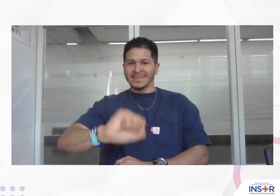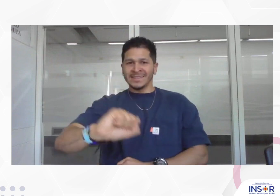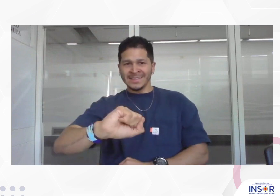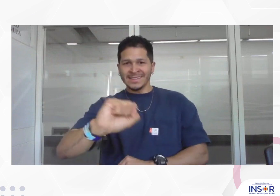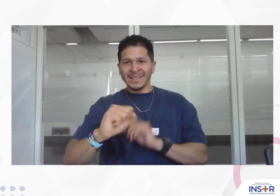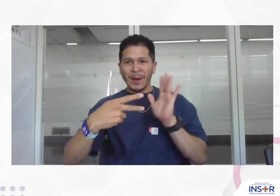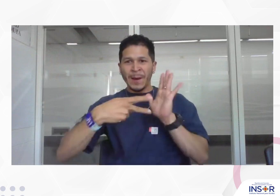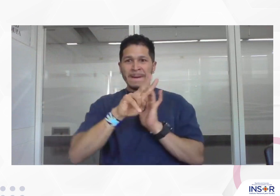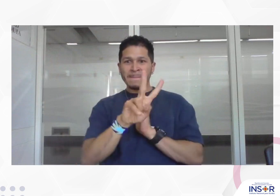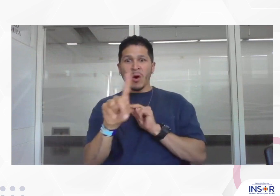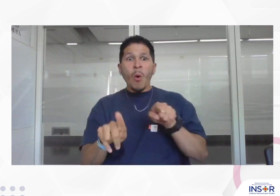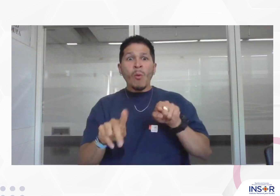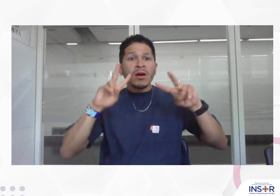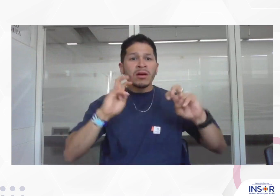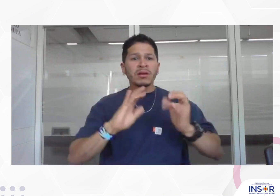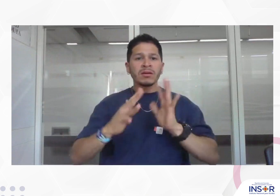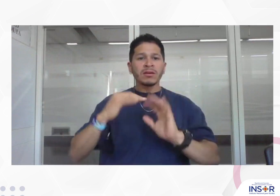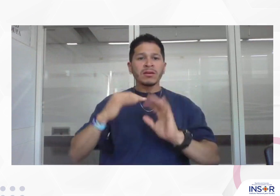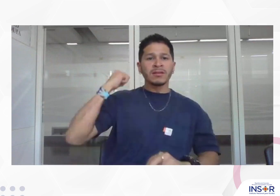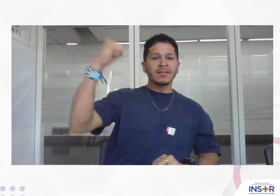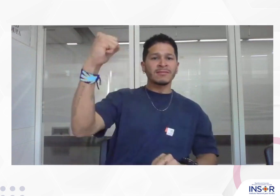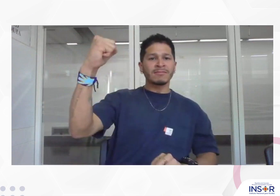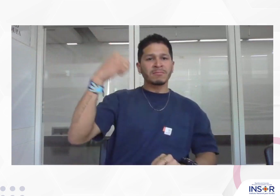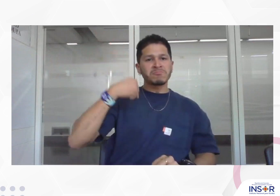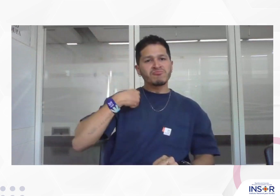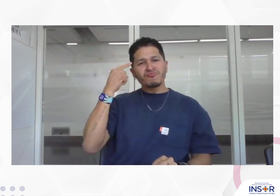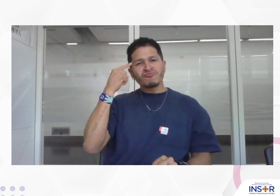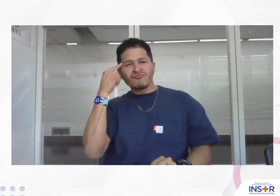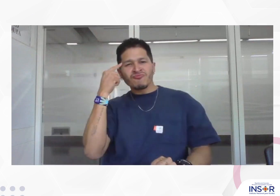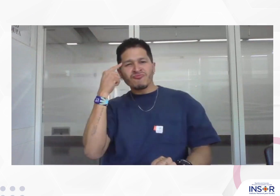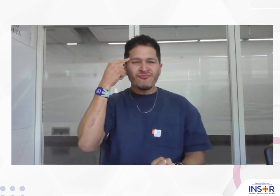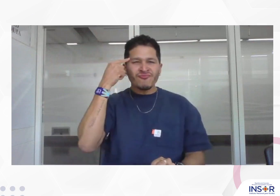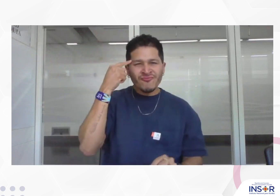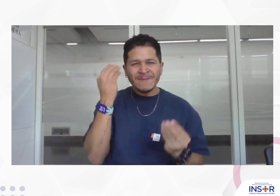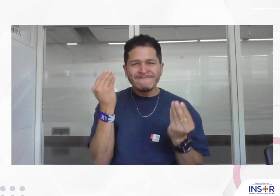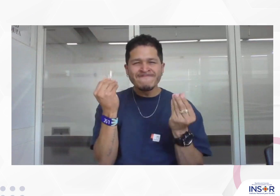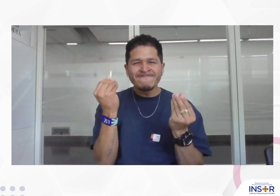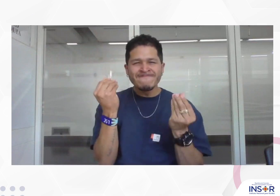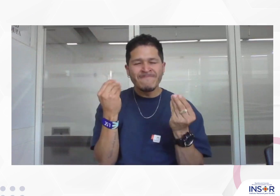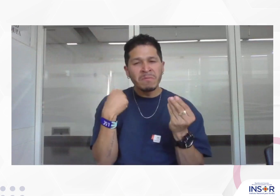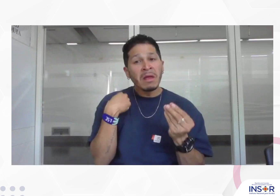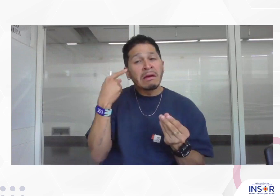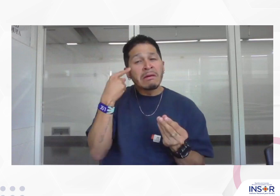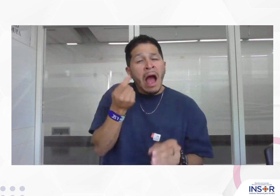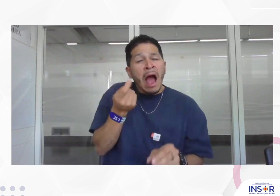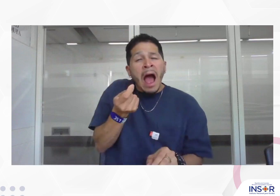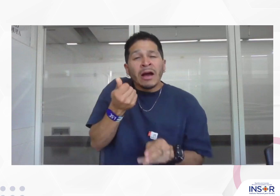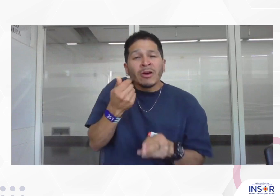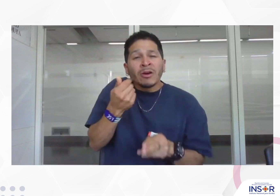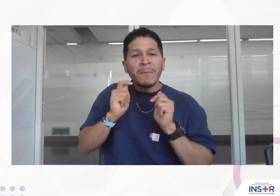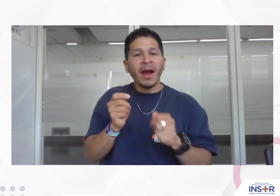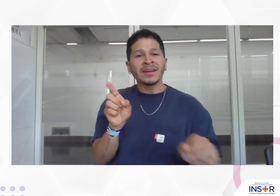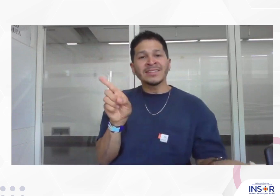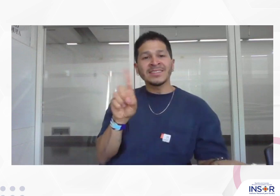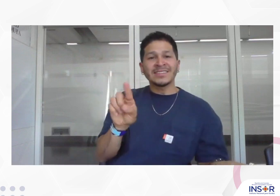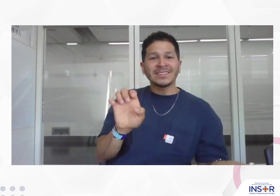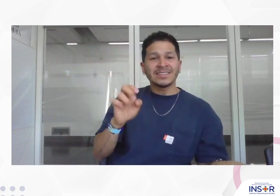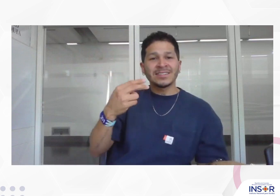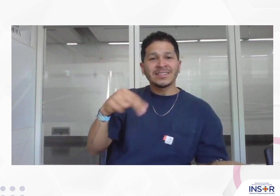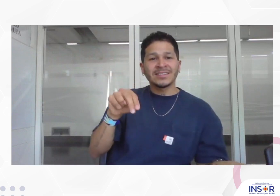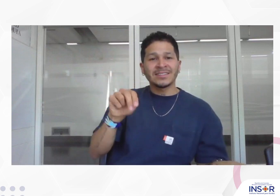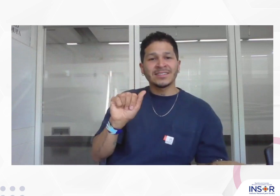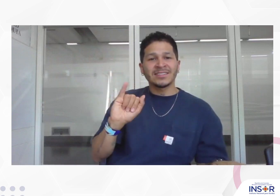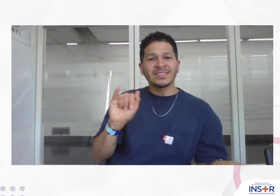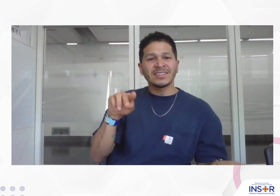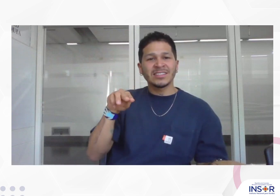el 2021, sí creo que fue en 2021, que yo empecé a pensar,